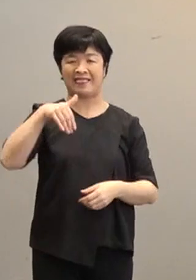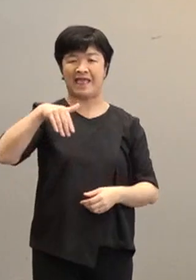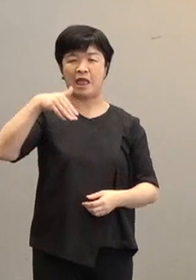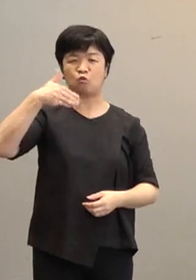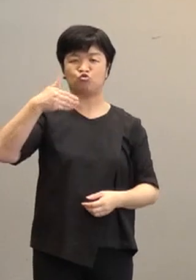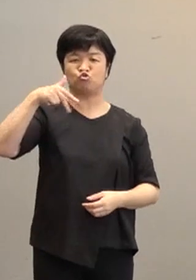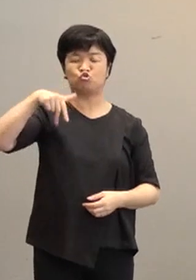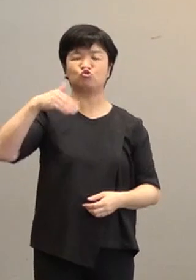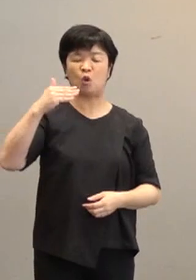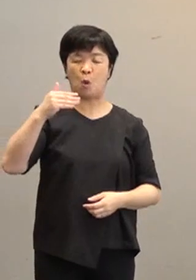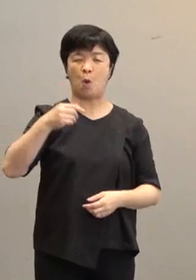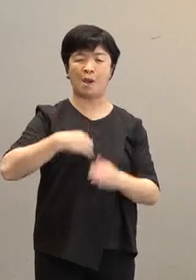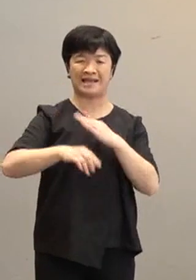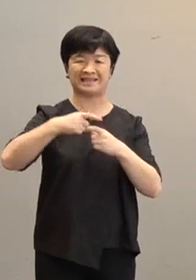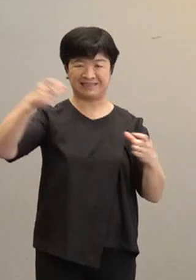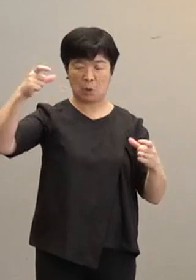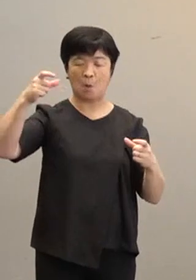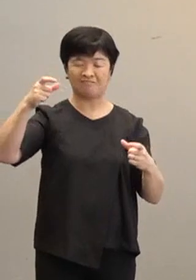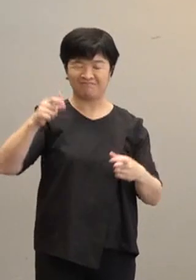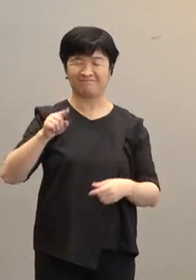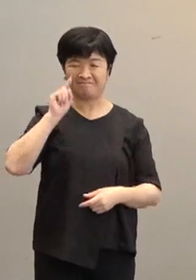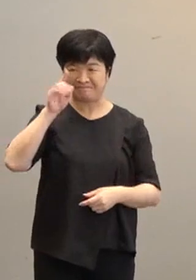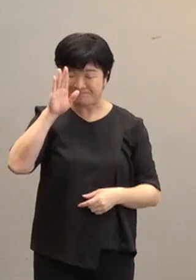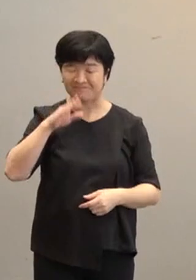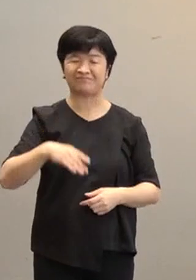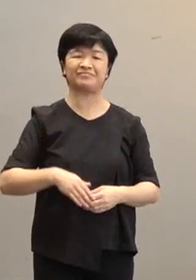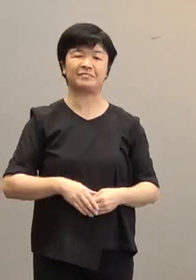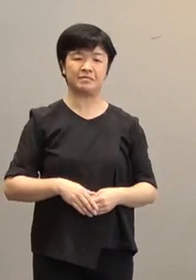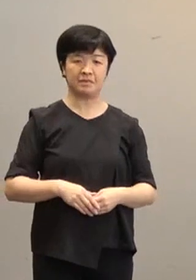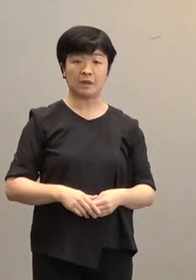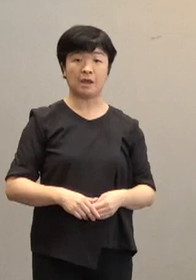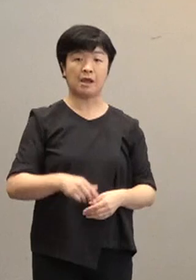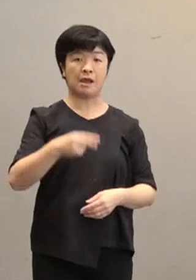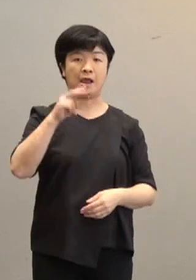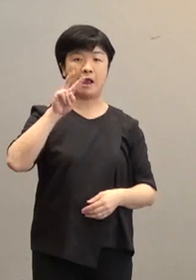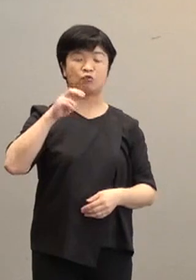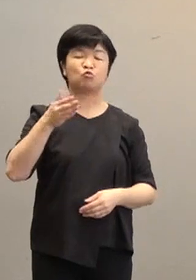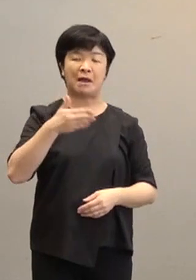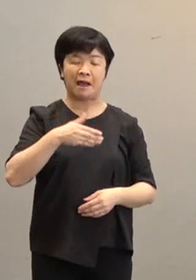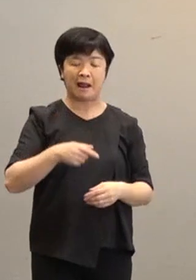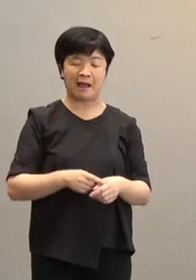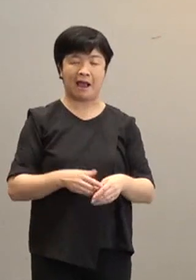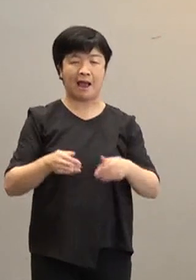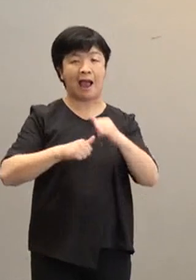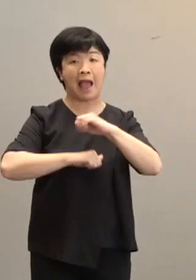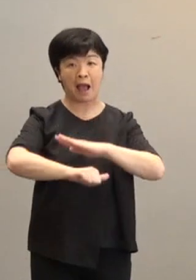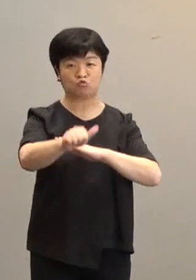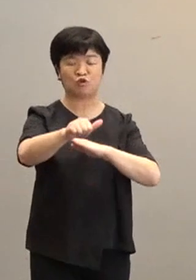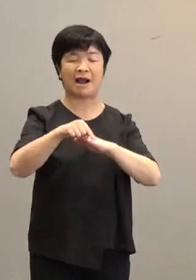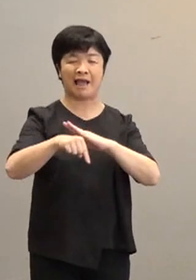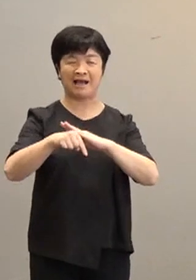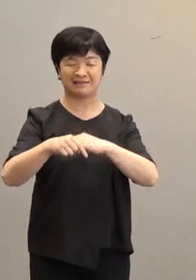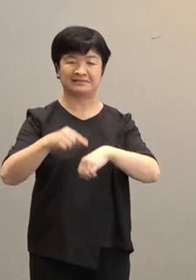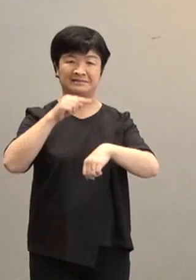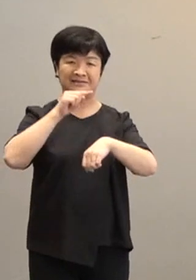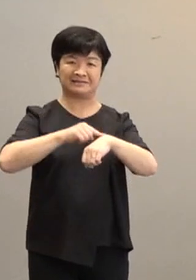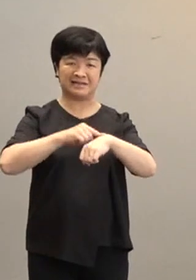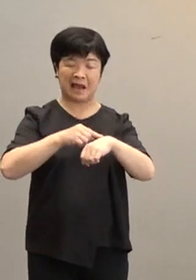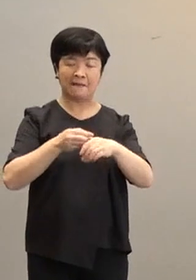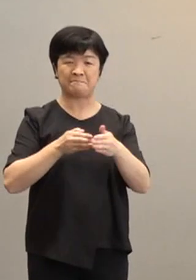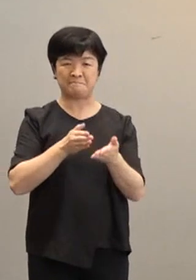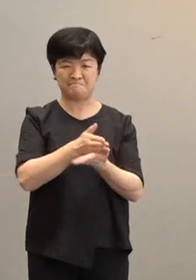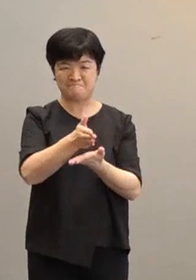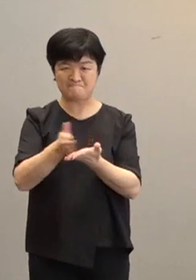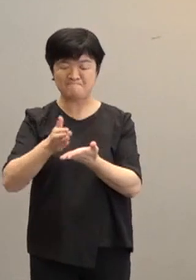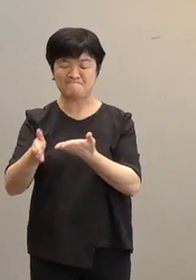月22日からはアクアラインの時間帯別料金も始まります。より多くの方々に千葉県においでいただき、県内の高速道